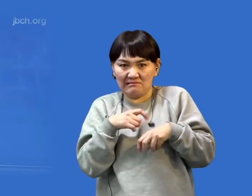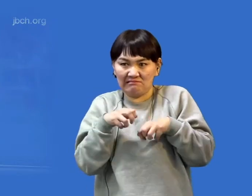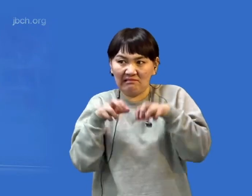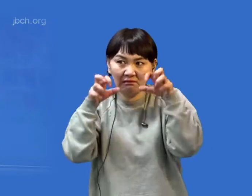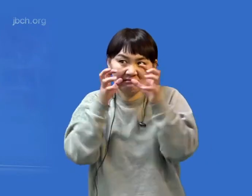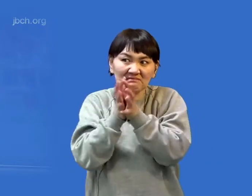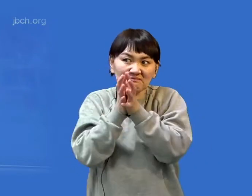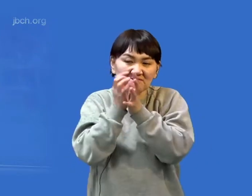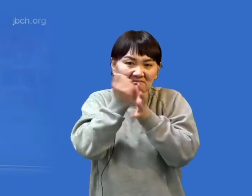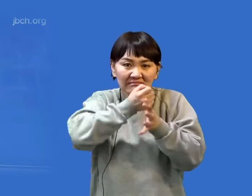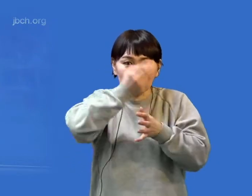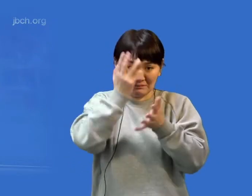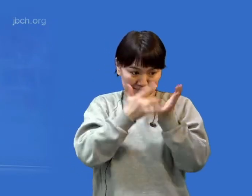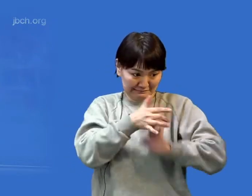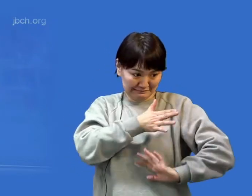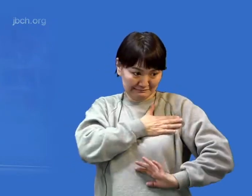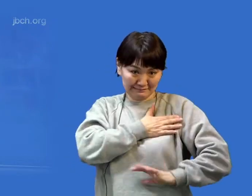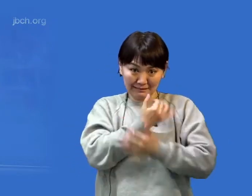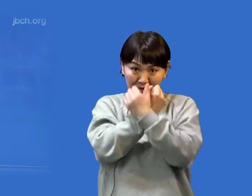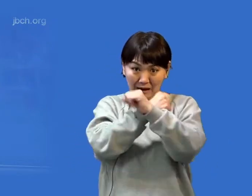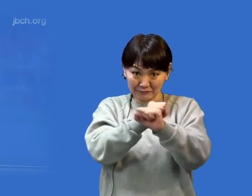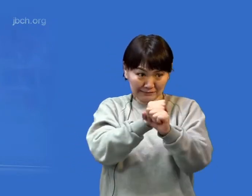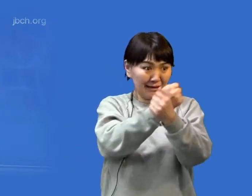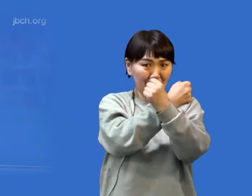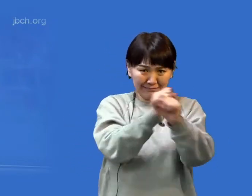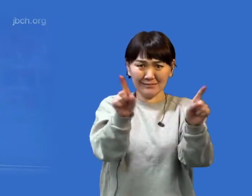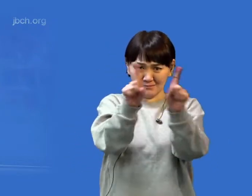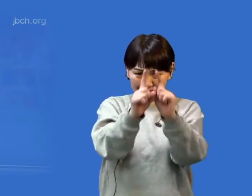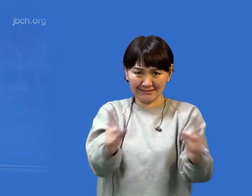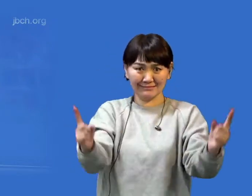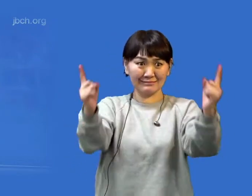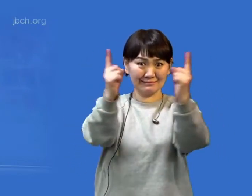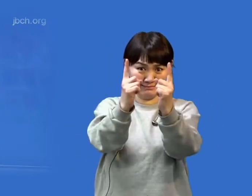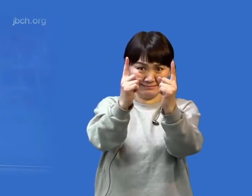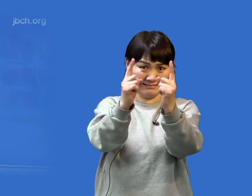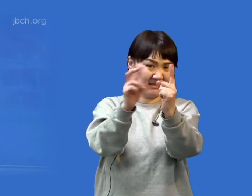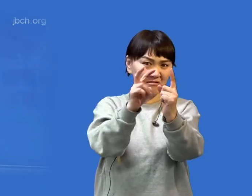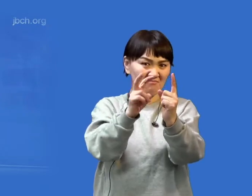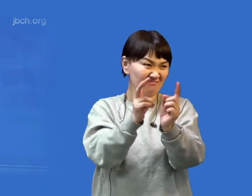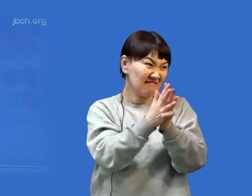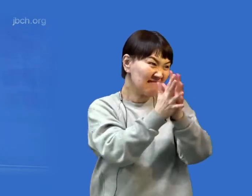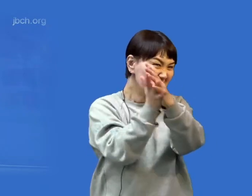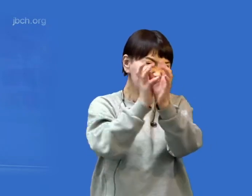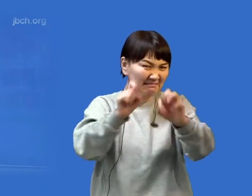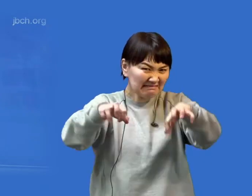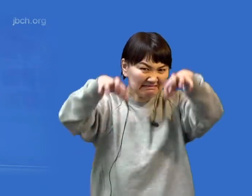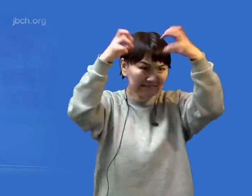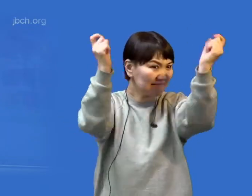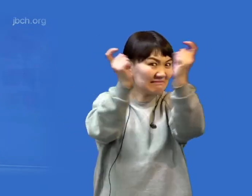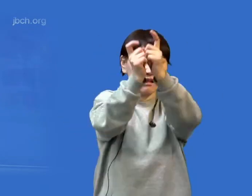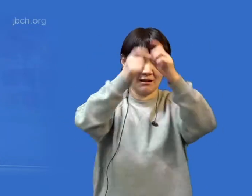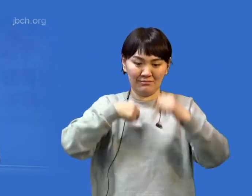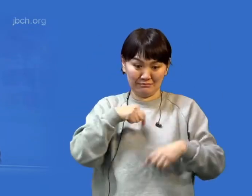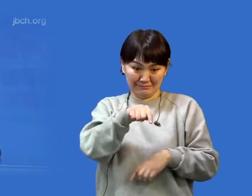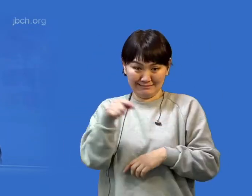христэдгэж хүмүүс хүртэл гоорондоо маргалдж байгааг нарах юм бол бүр хажууд нь зогсохоор айх юм.